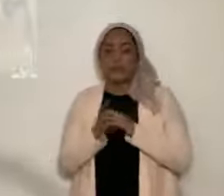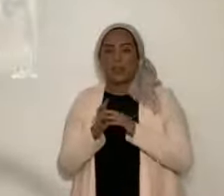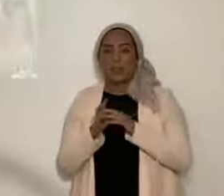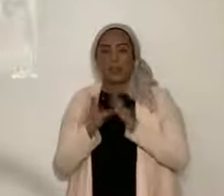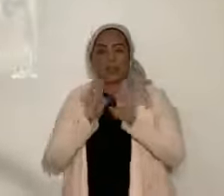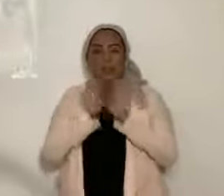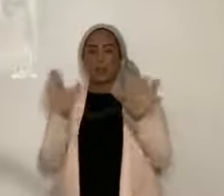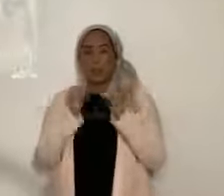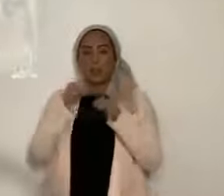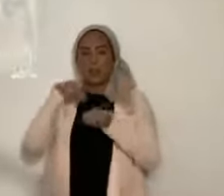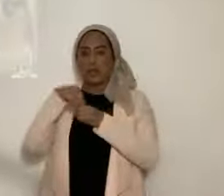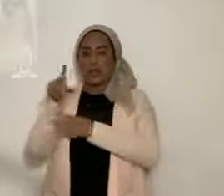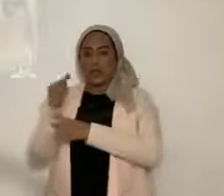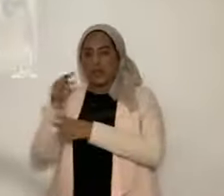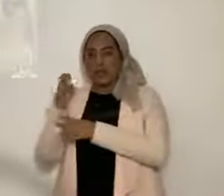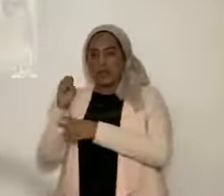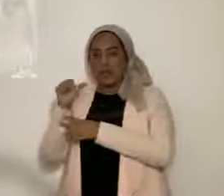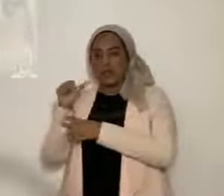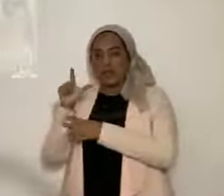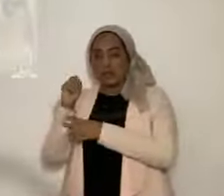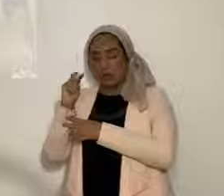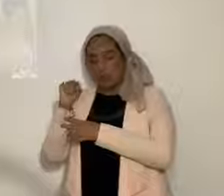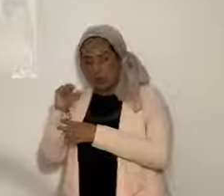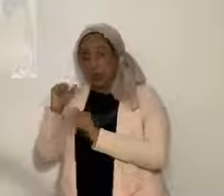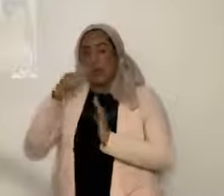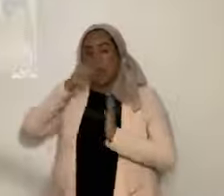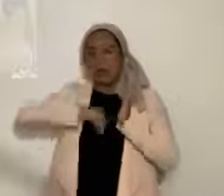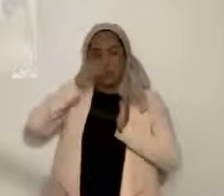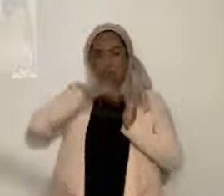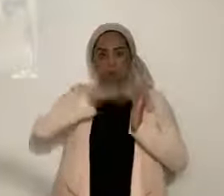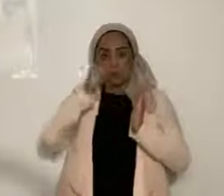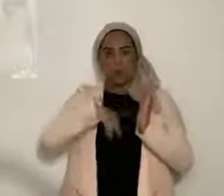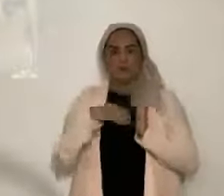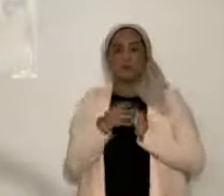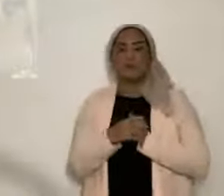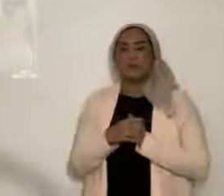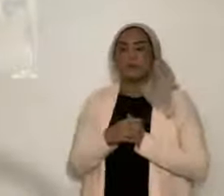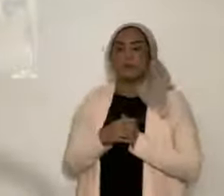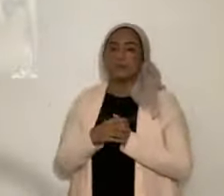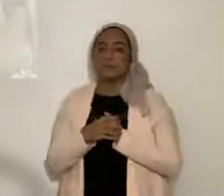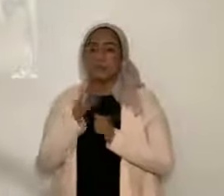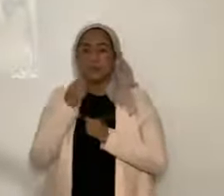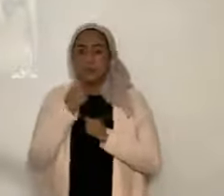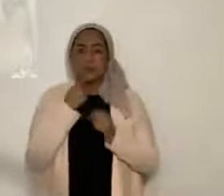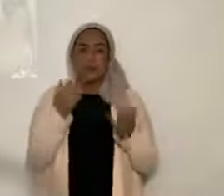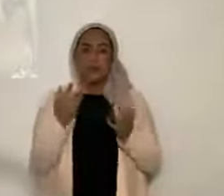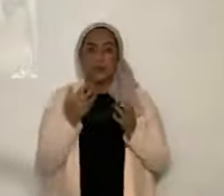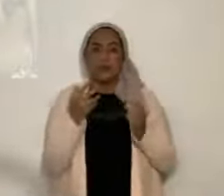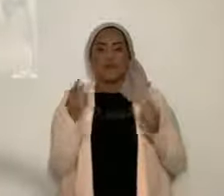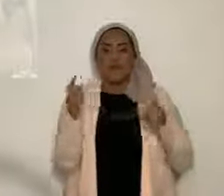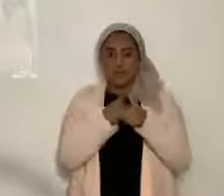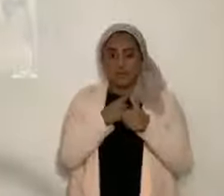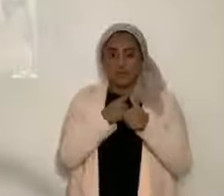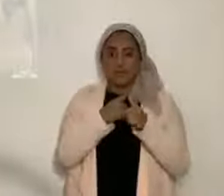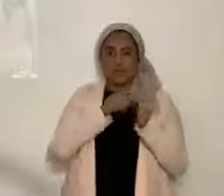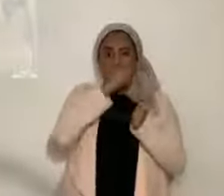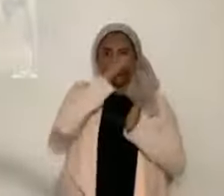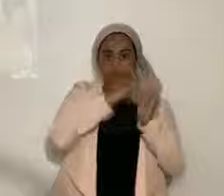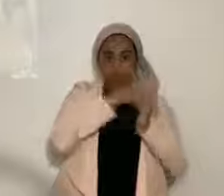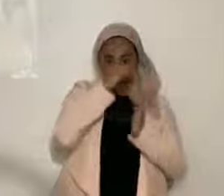en Tesalónica. Ahí les escribe una carta, no sé si me doy a entender. Y ustedes dirán, bueno, por lo tanto, primera carta de